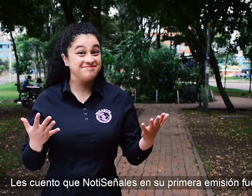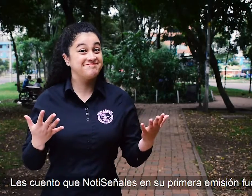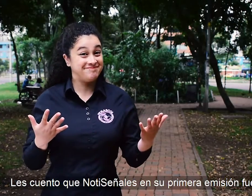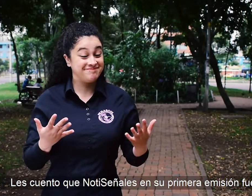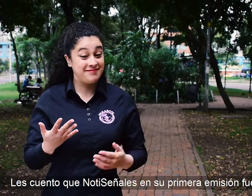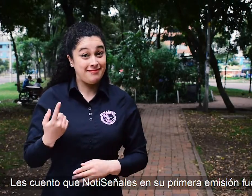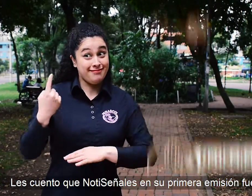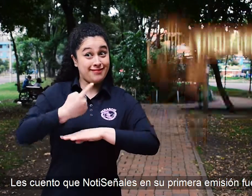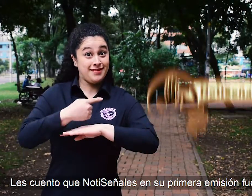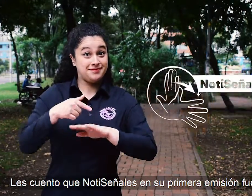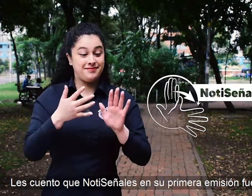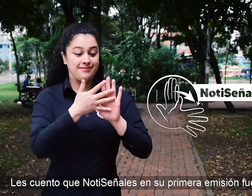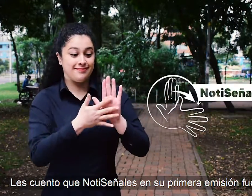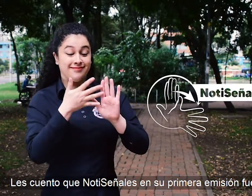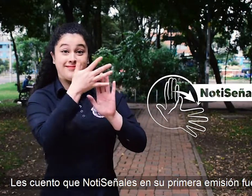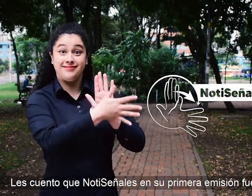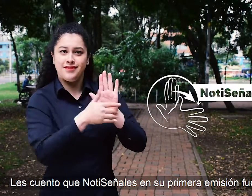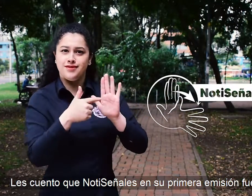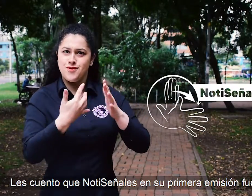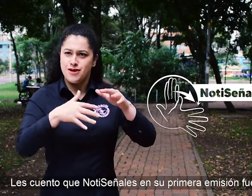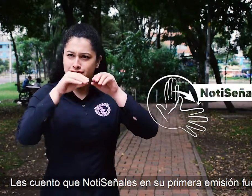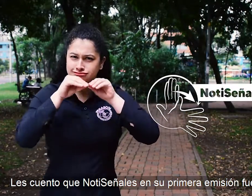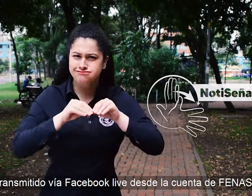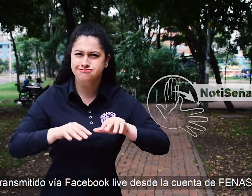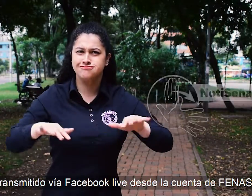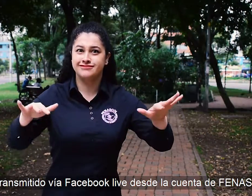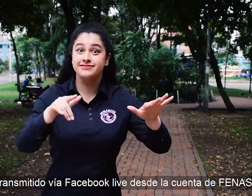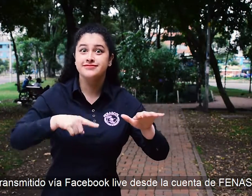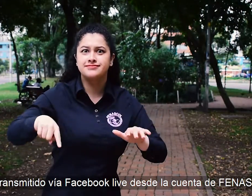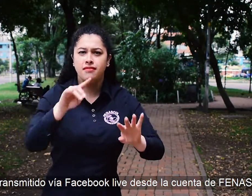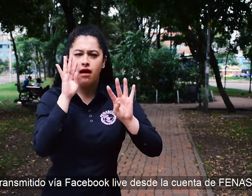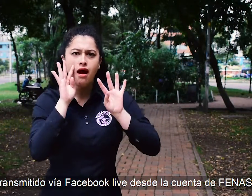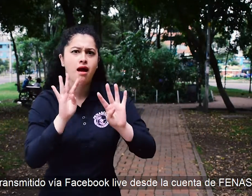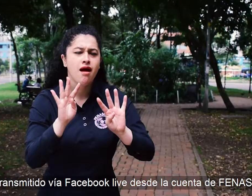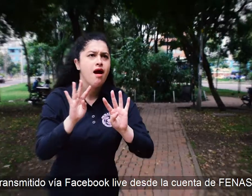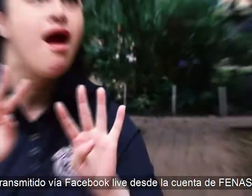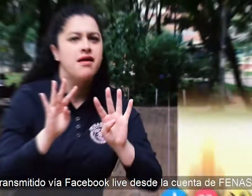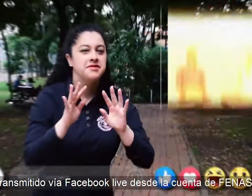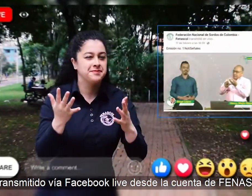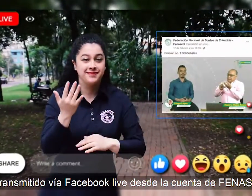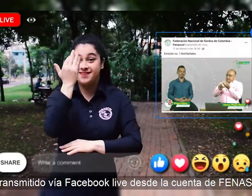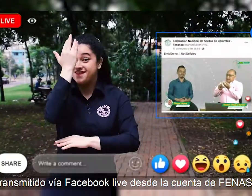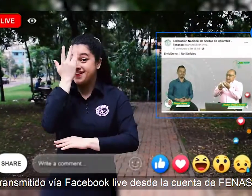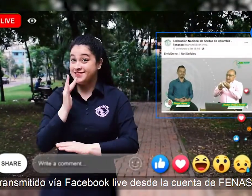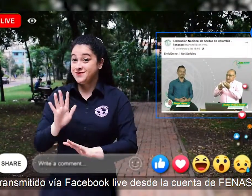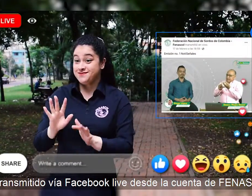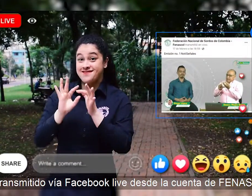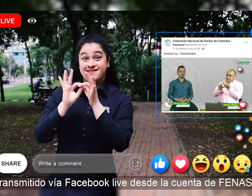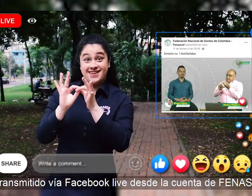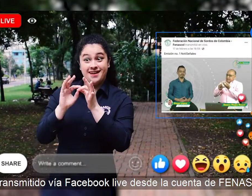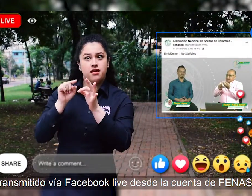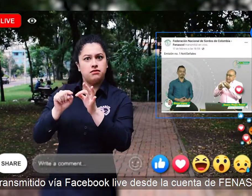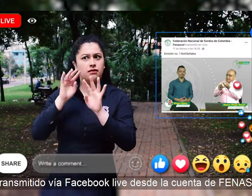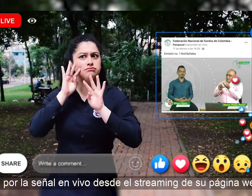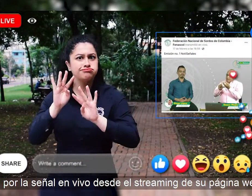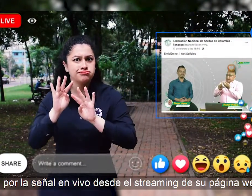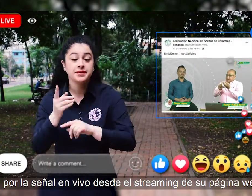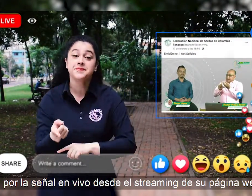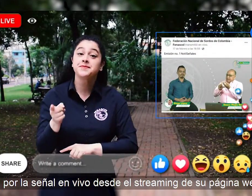Les cuento que Noticeñales en su primera emisión fue transmitido viva Facebook Live desde la cuenta de Fenas Call y por